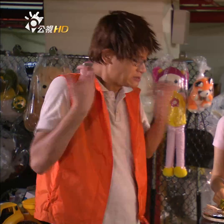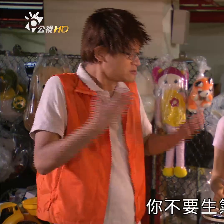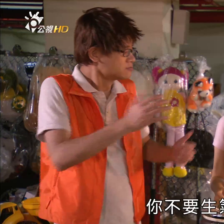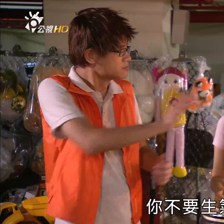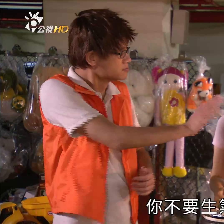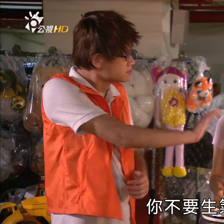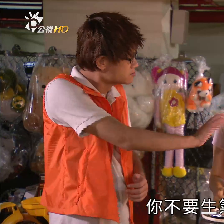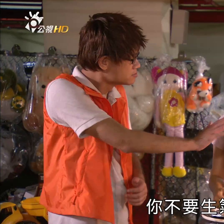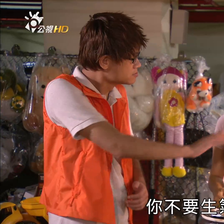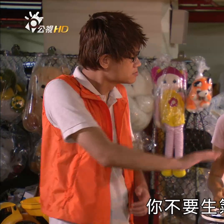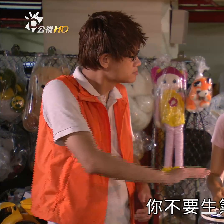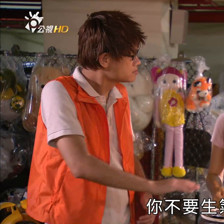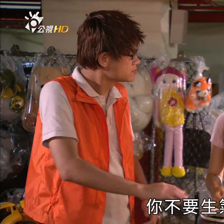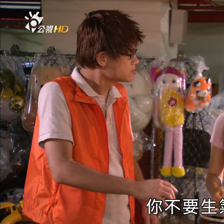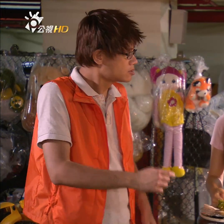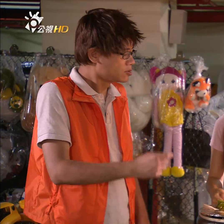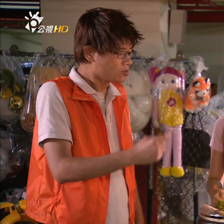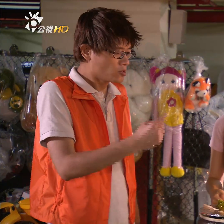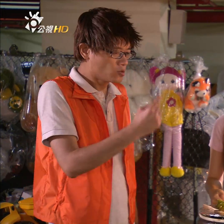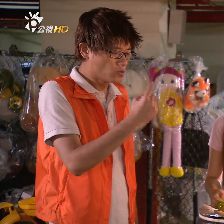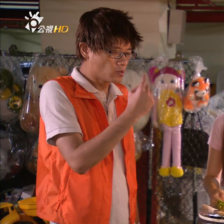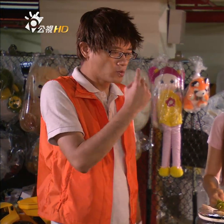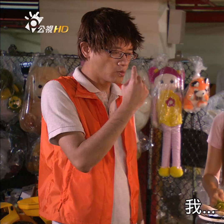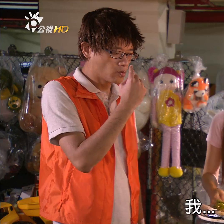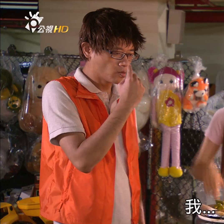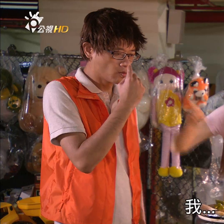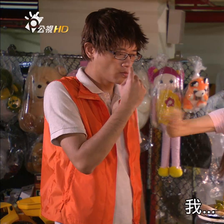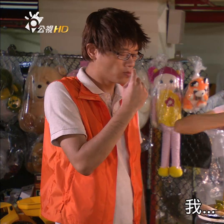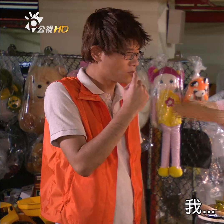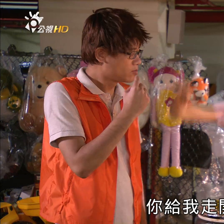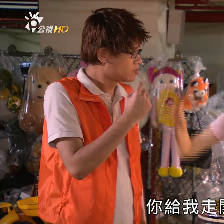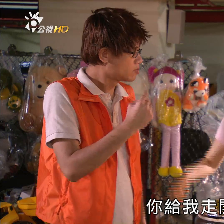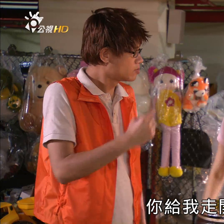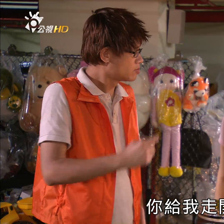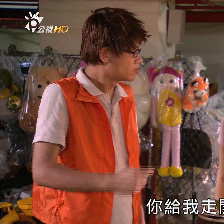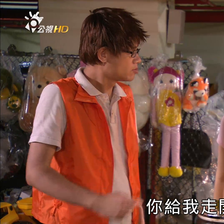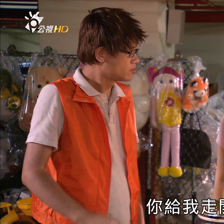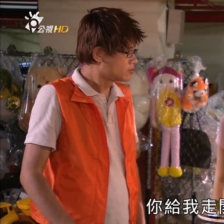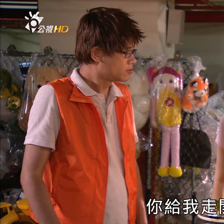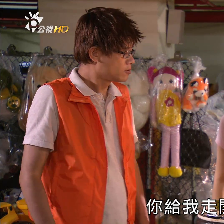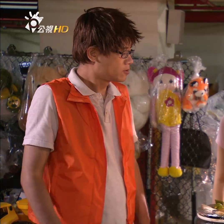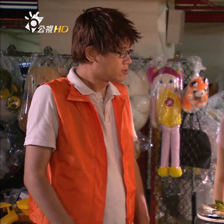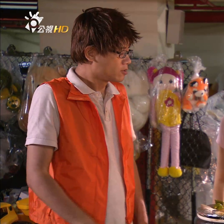你不要生气啦，我， 你给我走开啦，